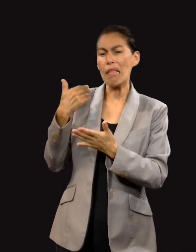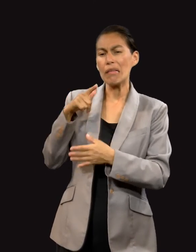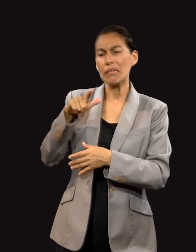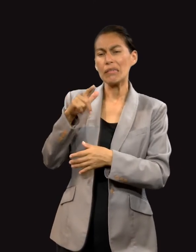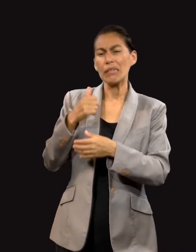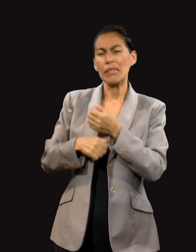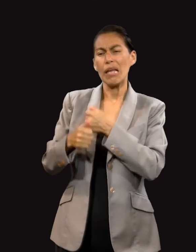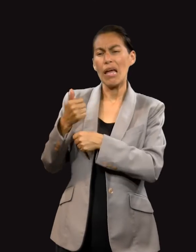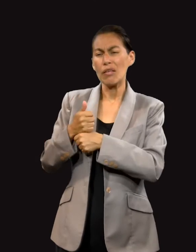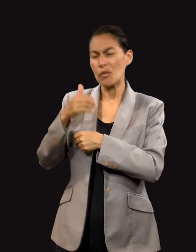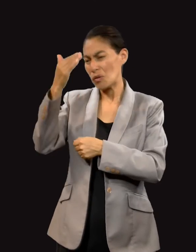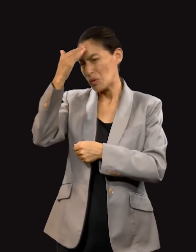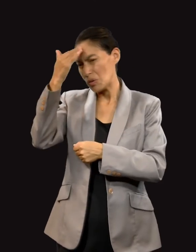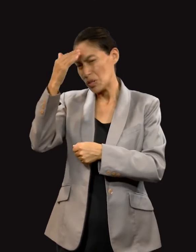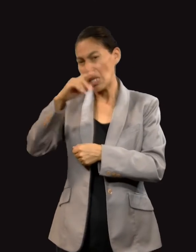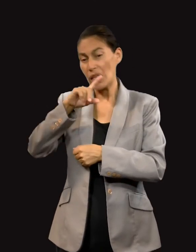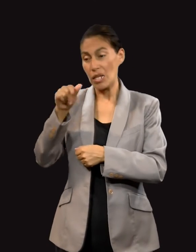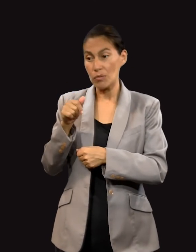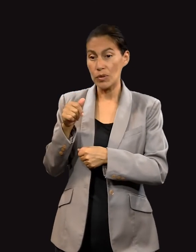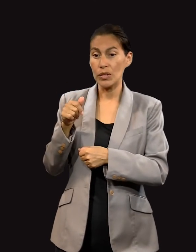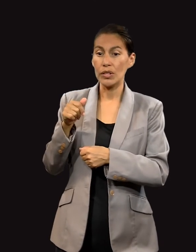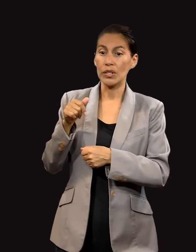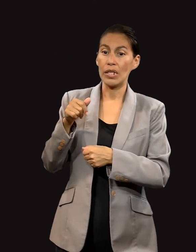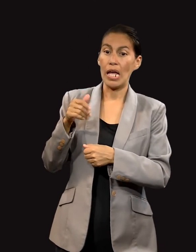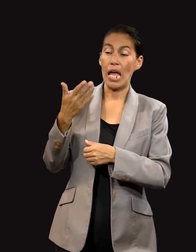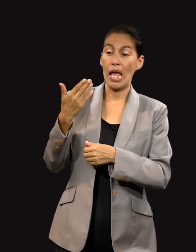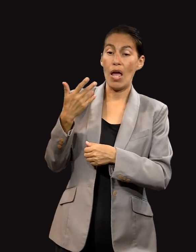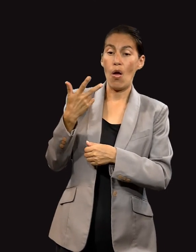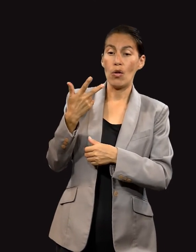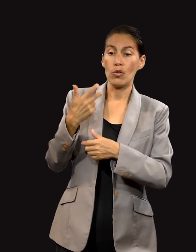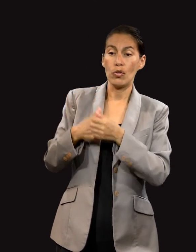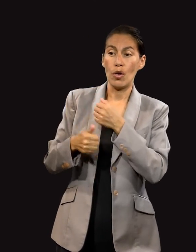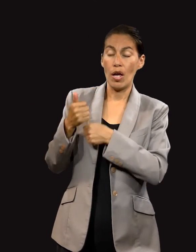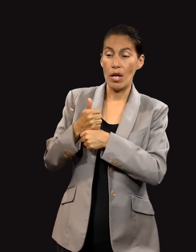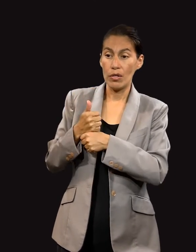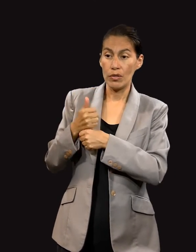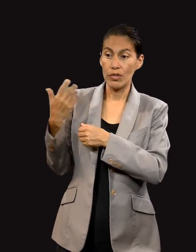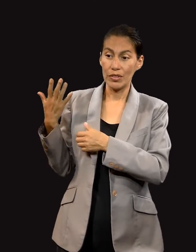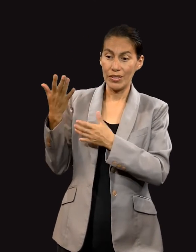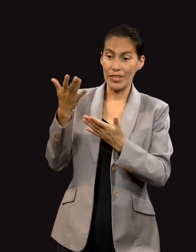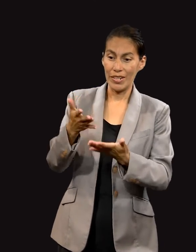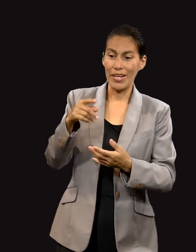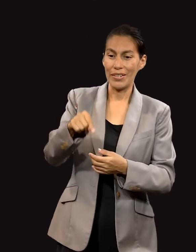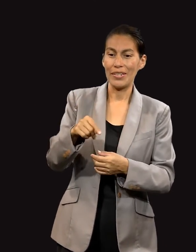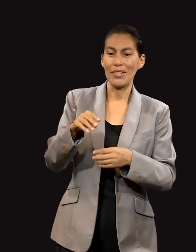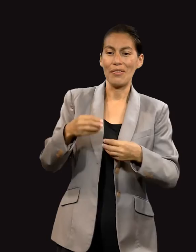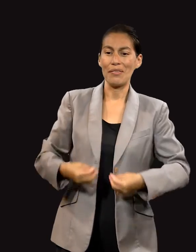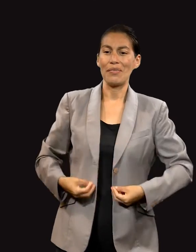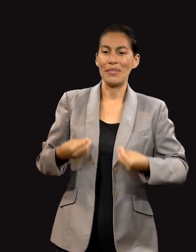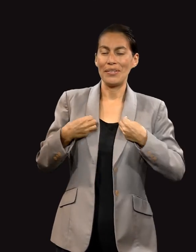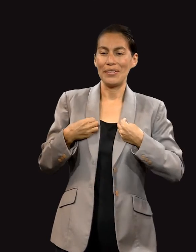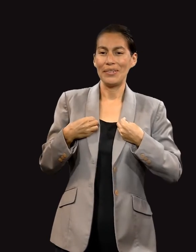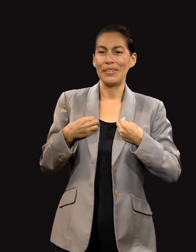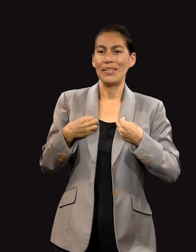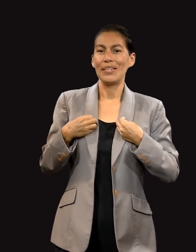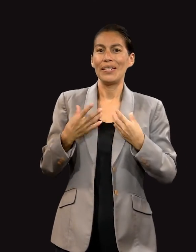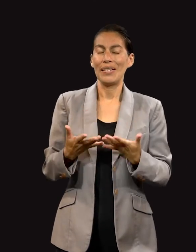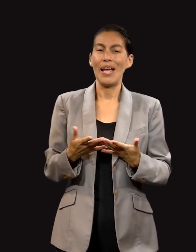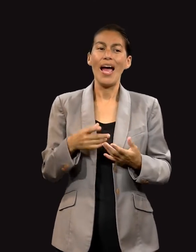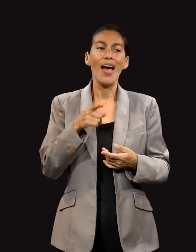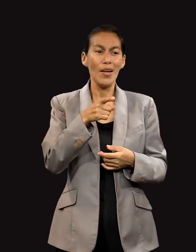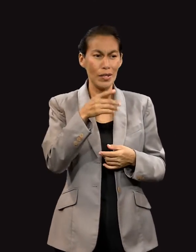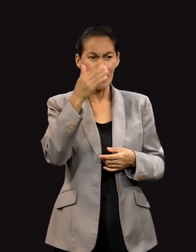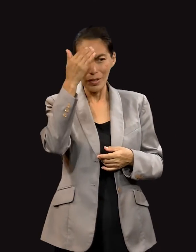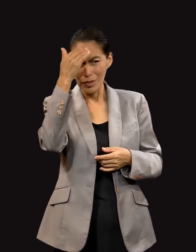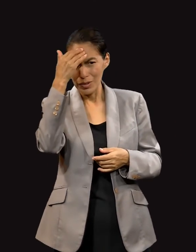nueve años que vine para quedarme aquí. Amén. Si reconoce, Mónica es la intérprete de lenguaje